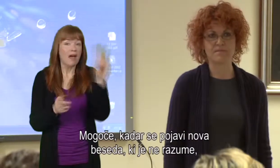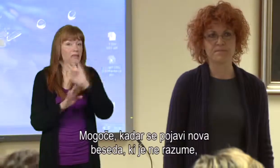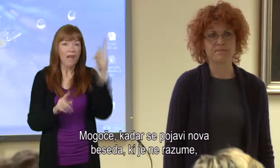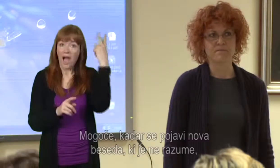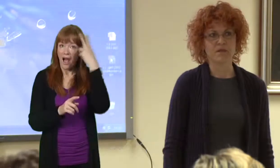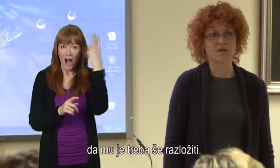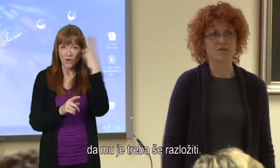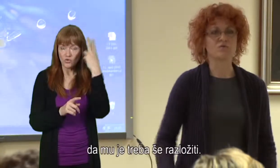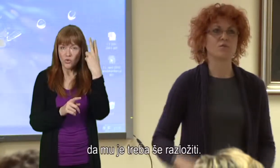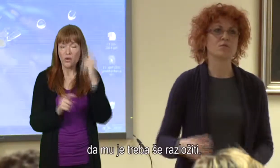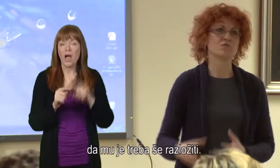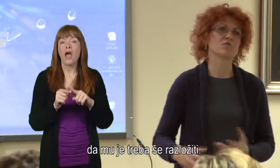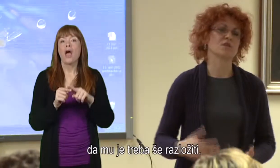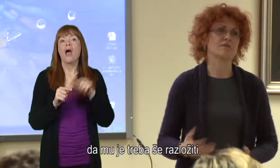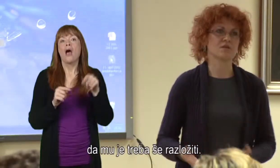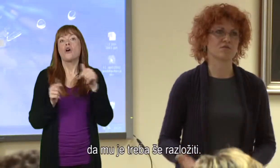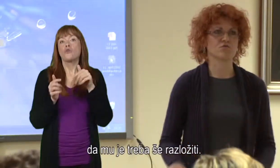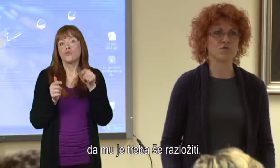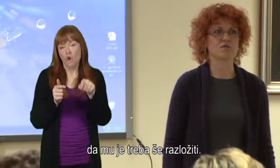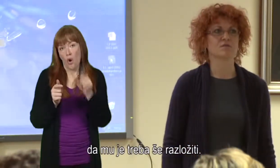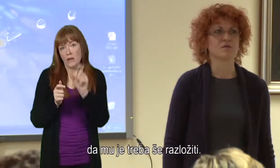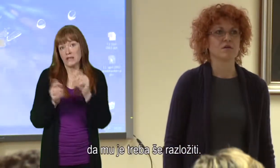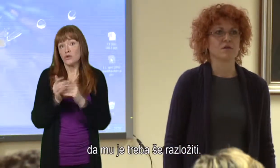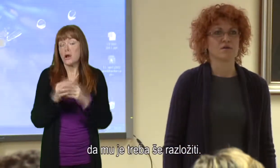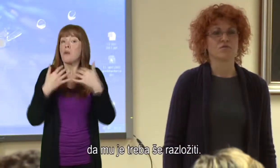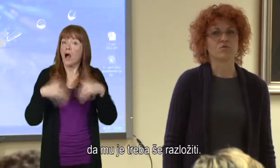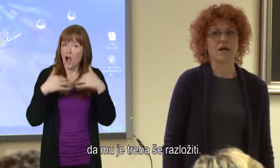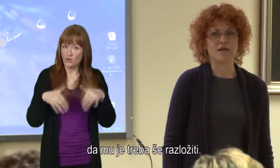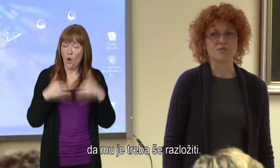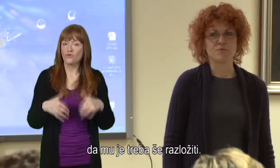razume, da mu je v bistvu to treba razložiti.